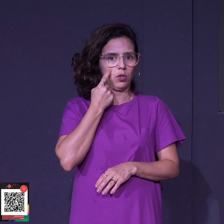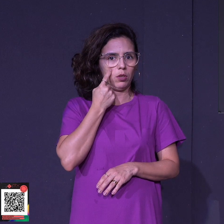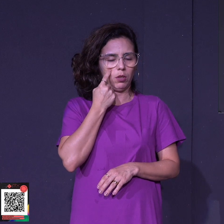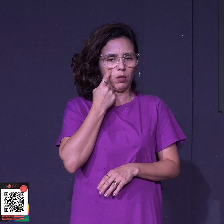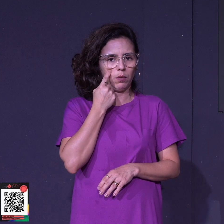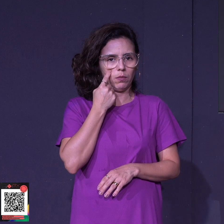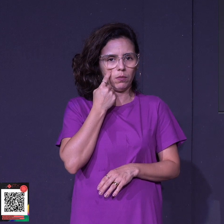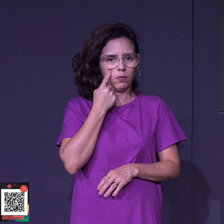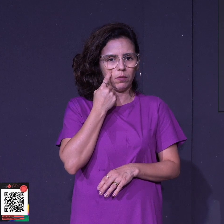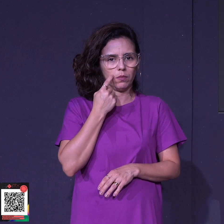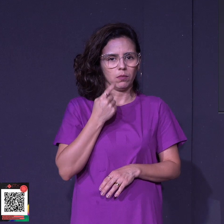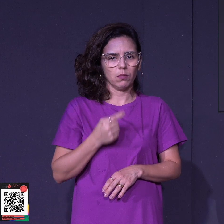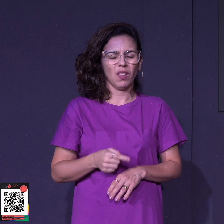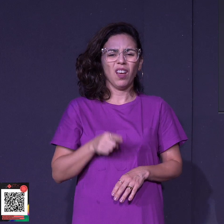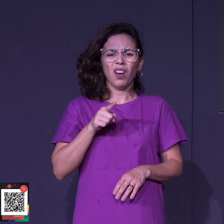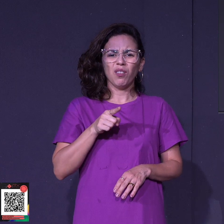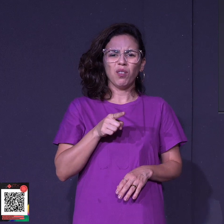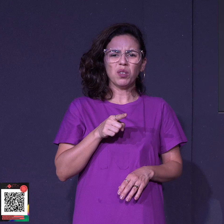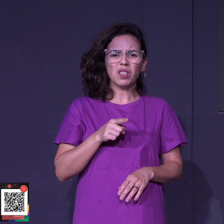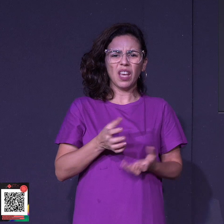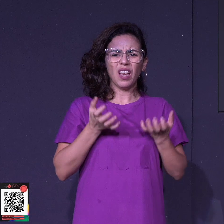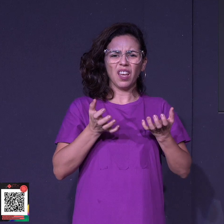Não se defenda.